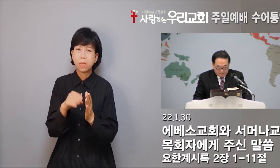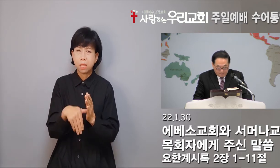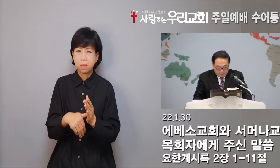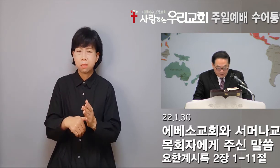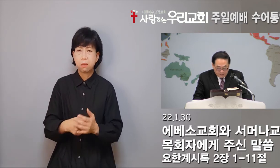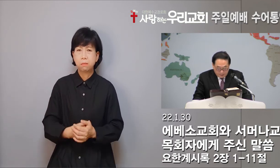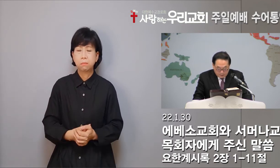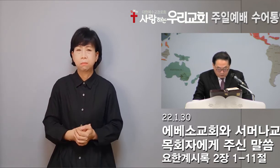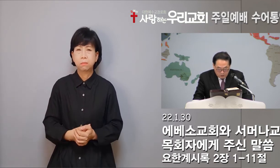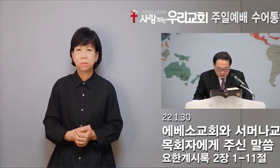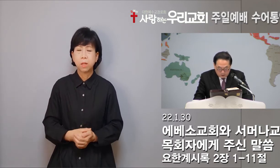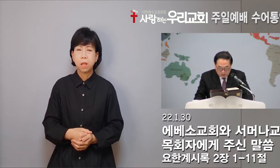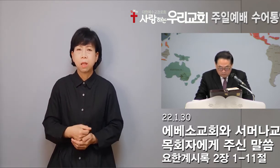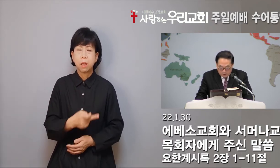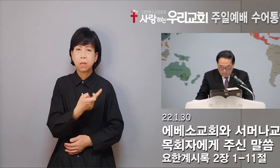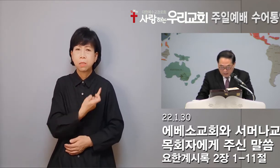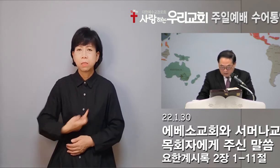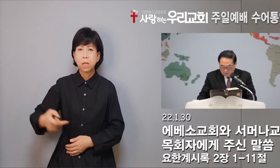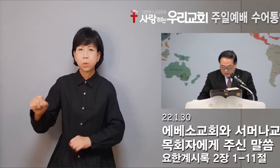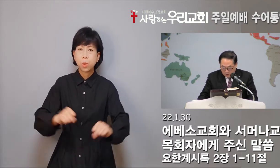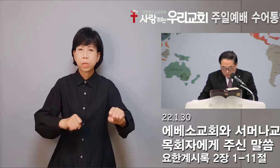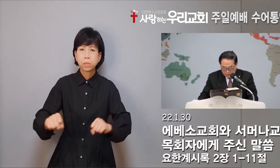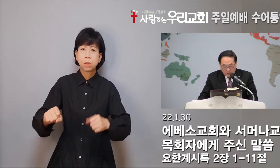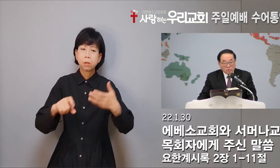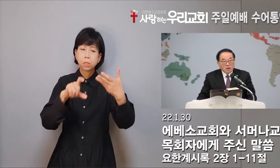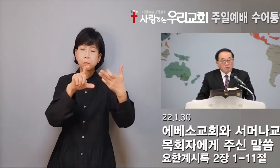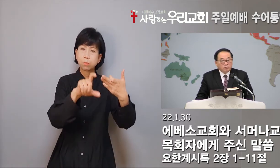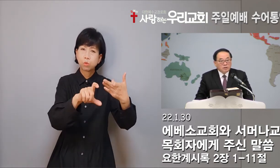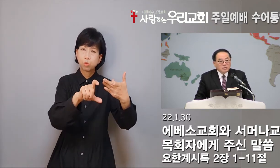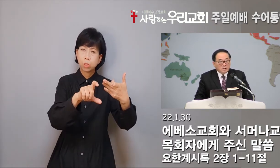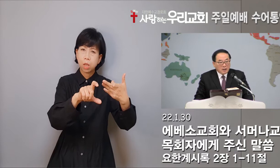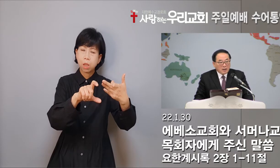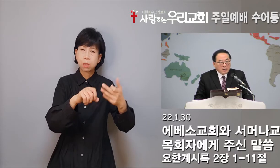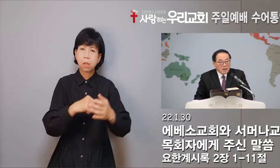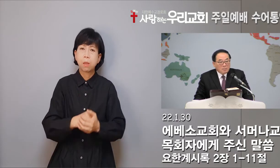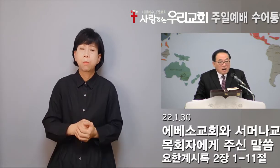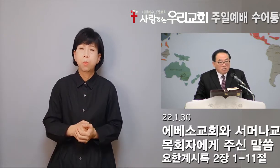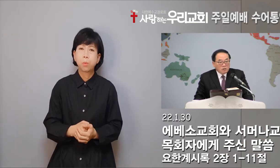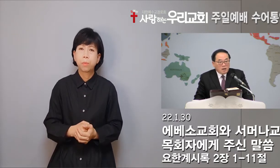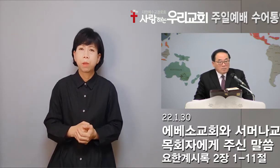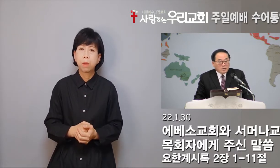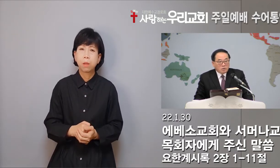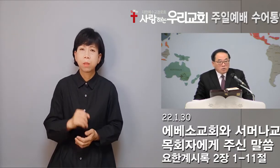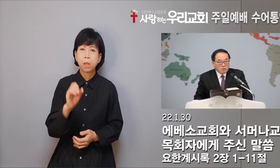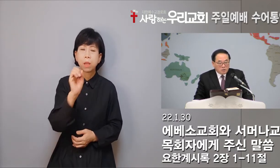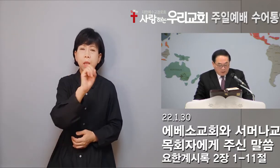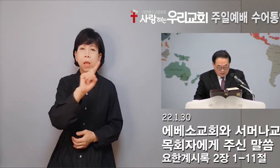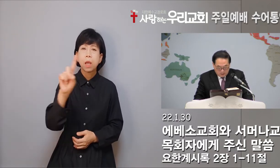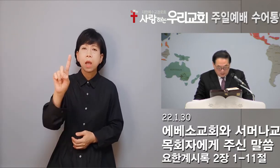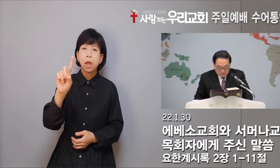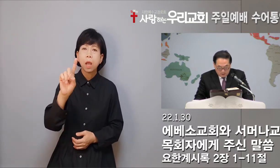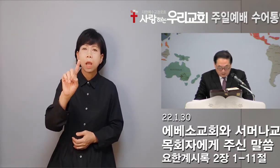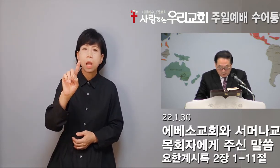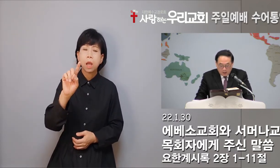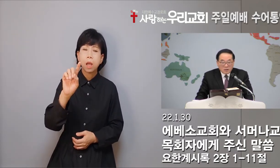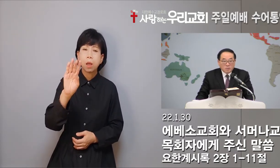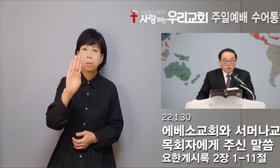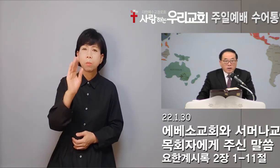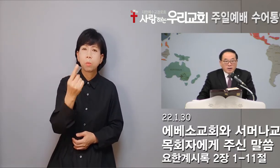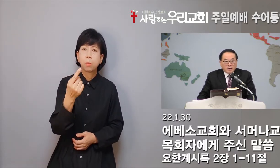것입니다. 사도행전 19장 말씀에 나오는 아굴라, 브리스길라, 바울이 에베소 교회를